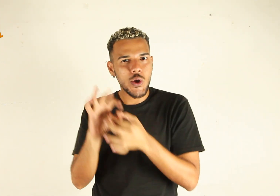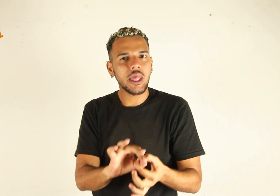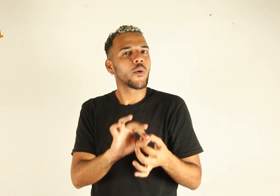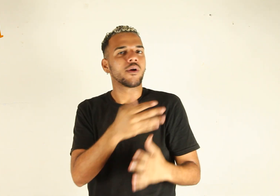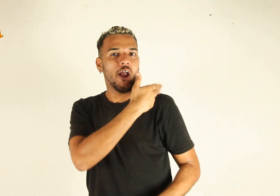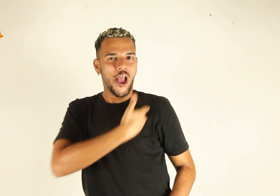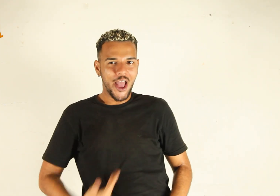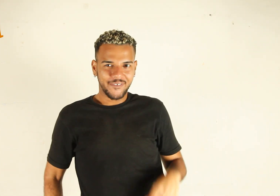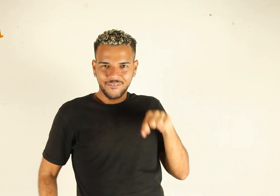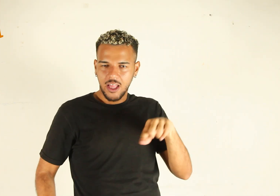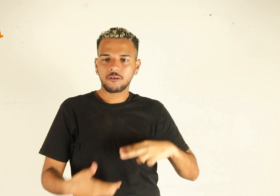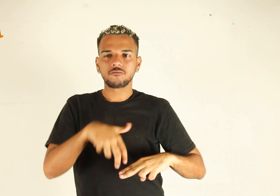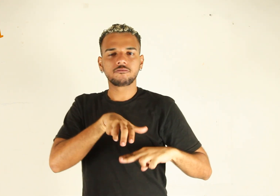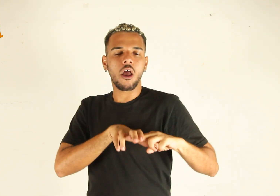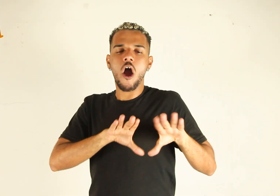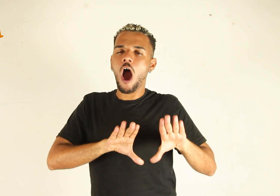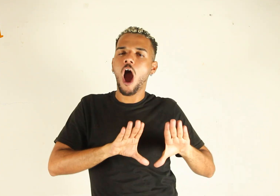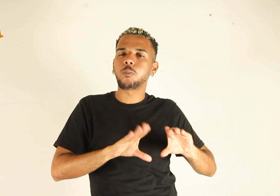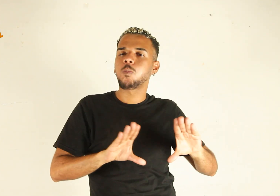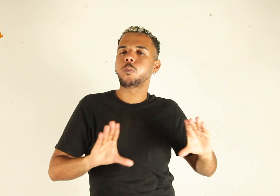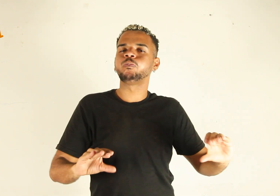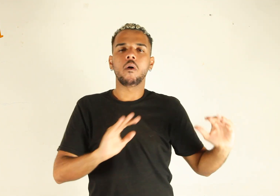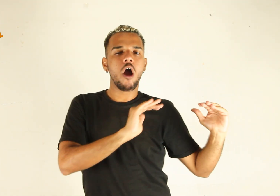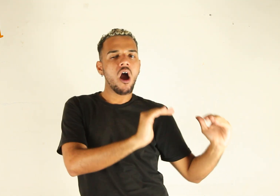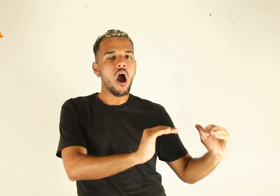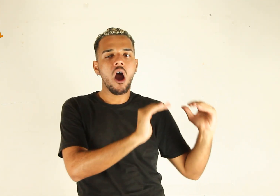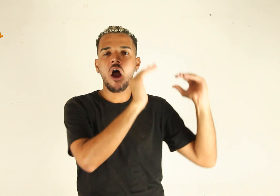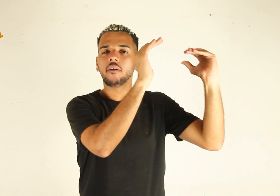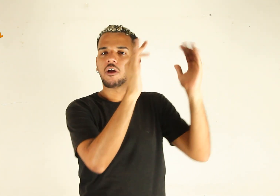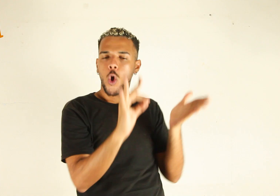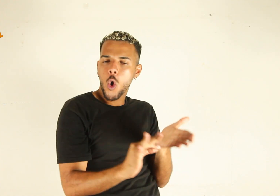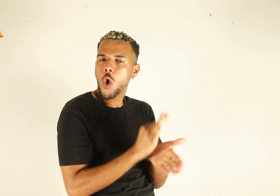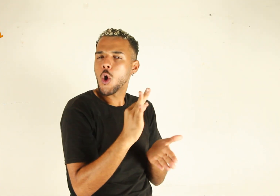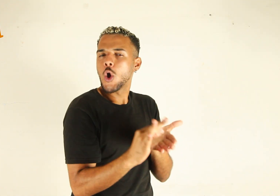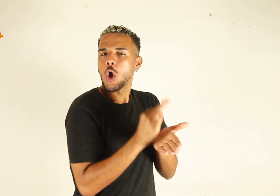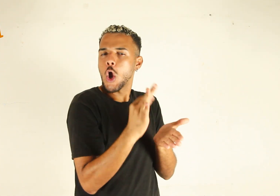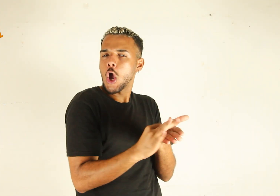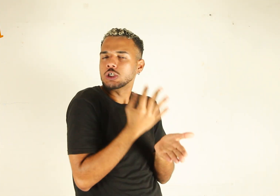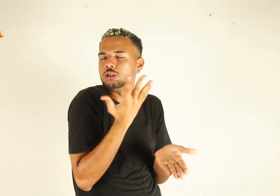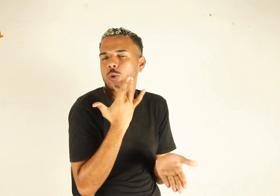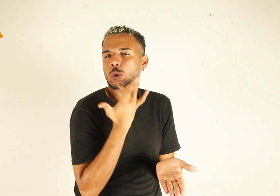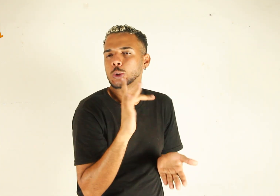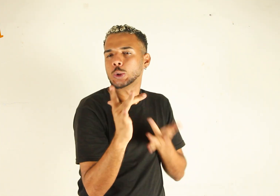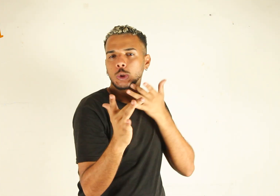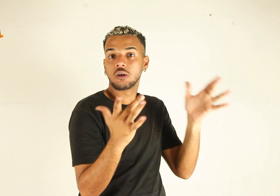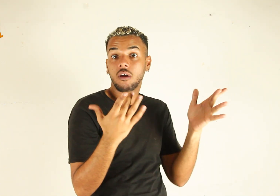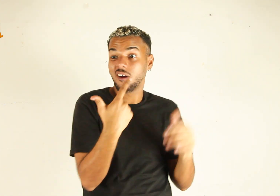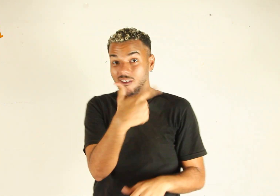exibir uma posição subordinada aos africanos conquistados. Ginga recusou-se a rebaixar-se.